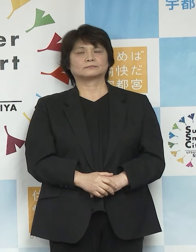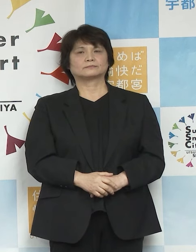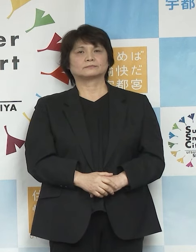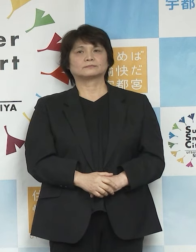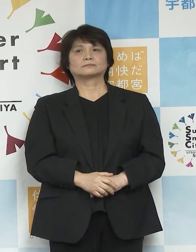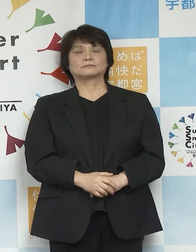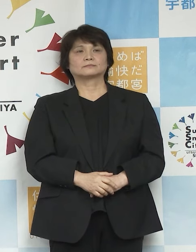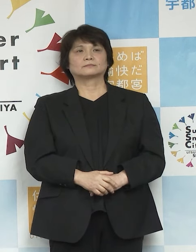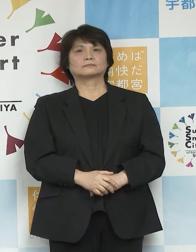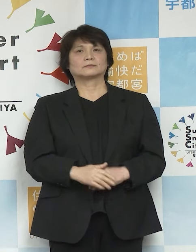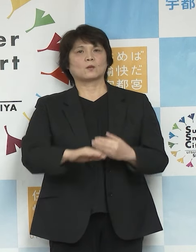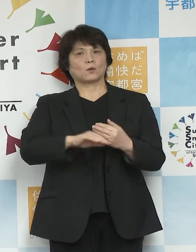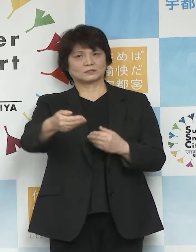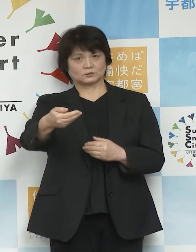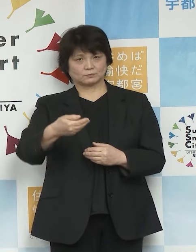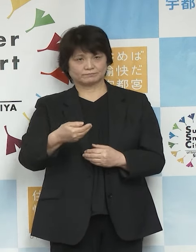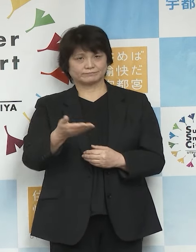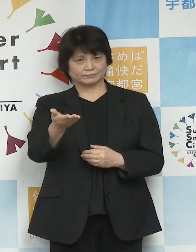他に質問のある方、よろしくお願いいたします。